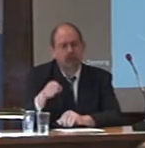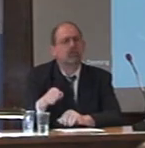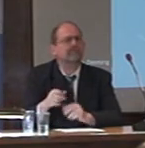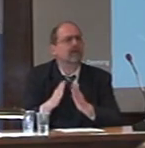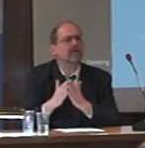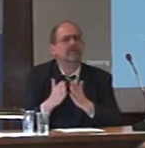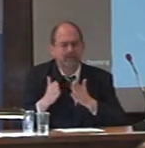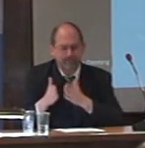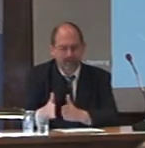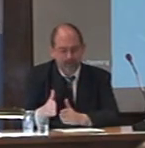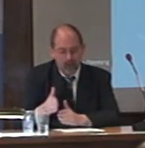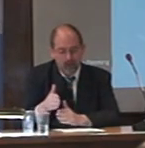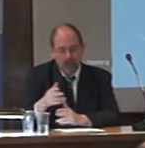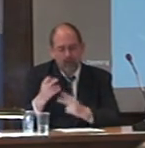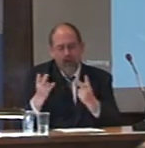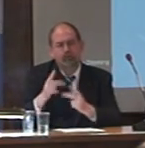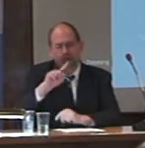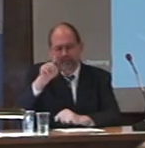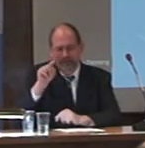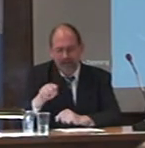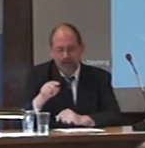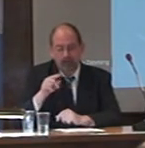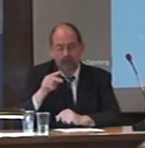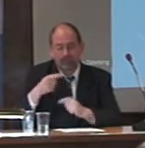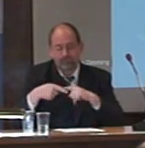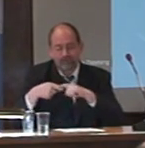politiku u okviru sektora zaštite osoba s